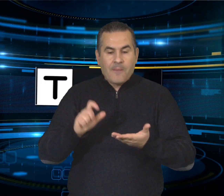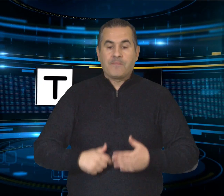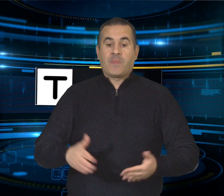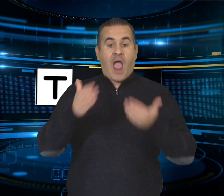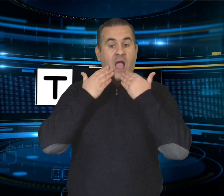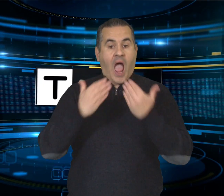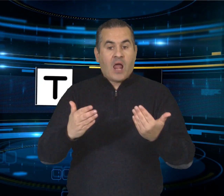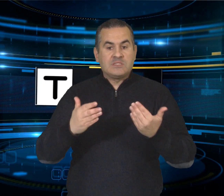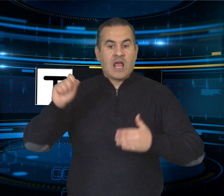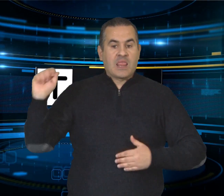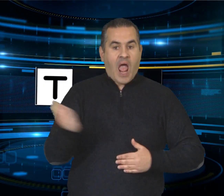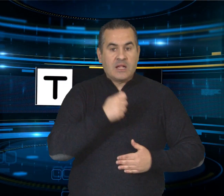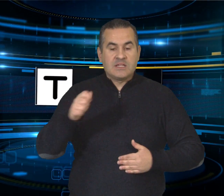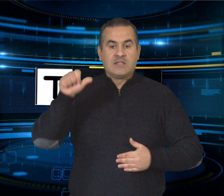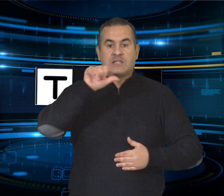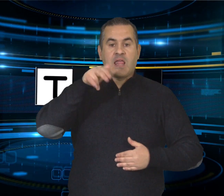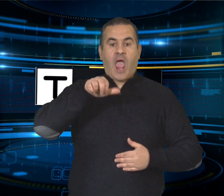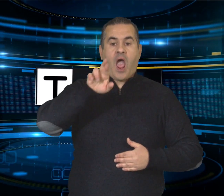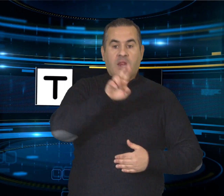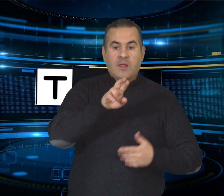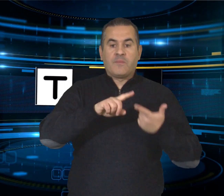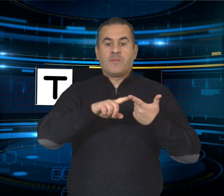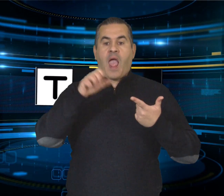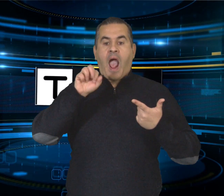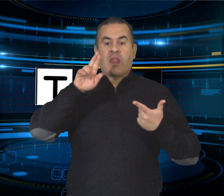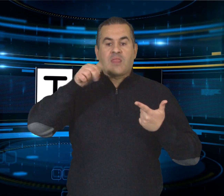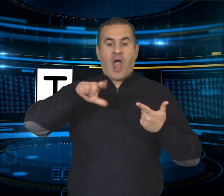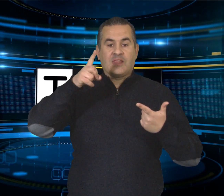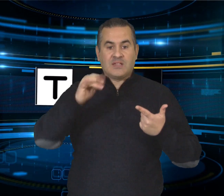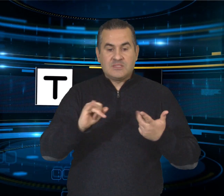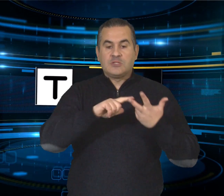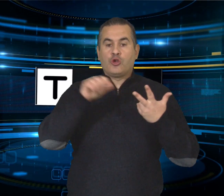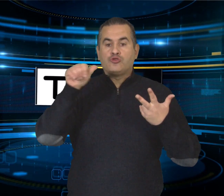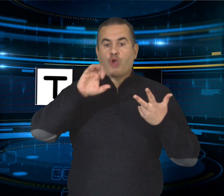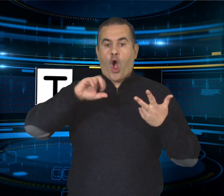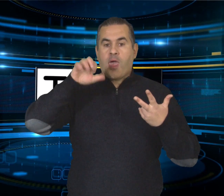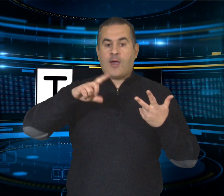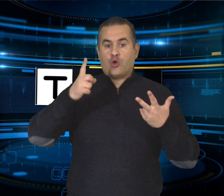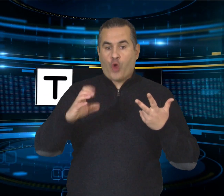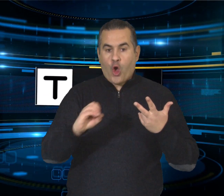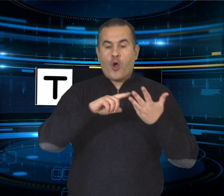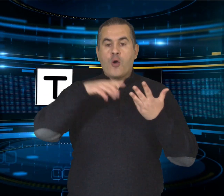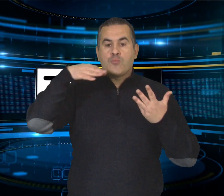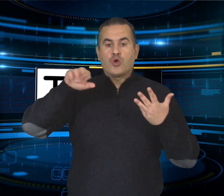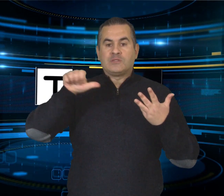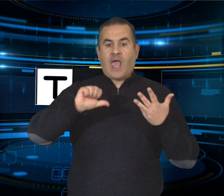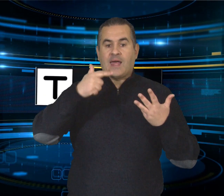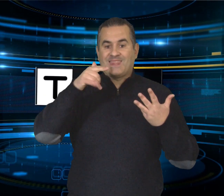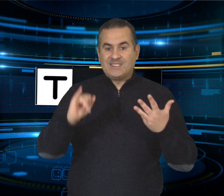Bolelli. La città di Sassari stamattina ha accolto la famosa insalatiera d'argento, prestigioso riconoscimento dato ai vincitori della massima competizione